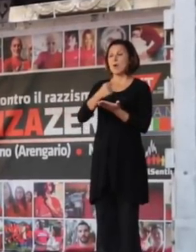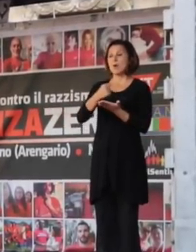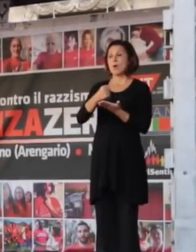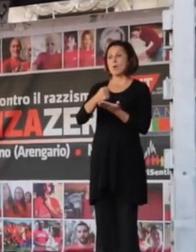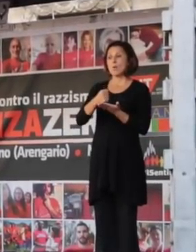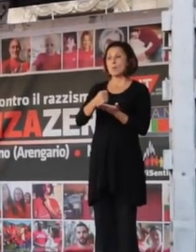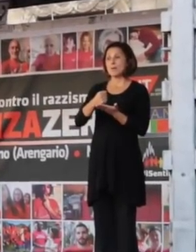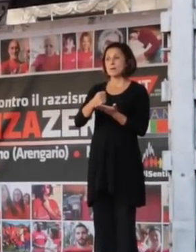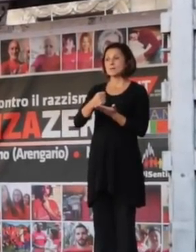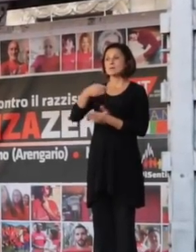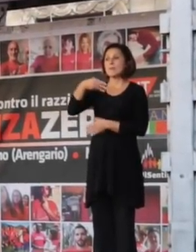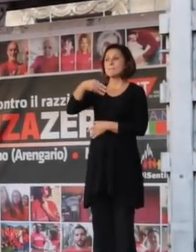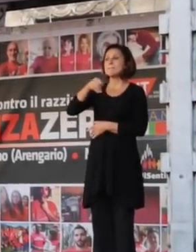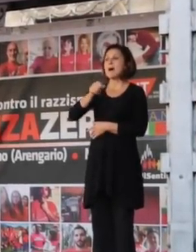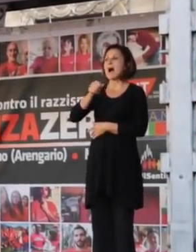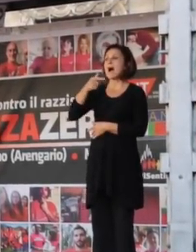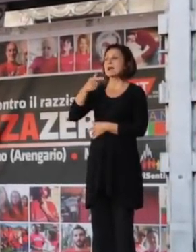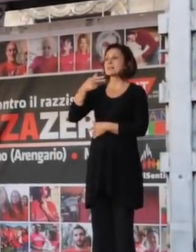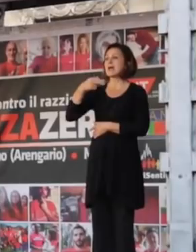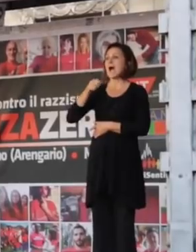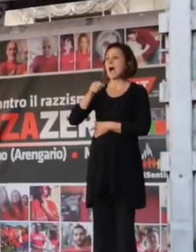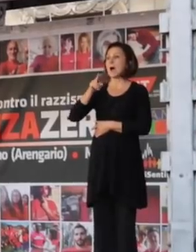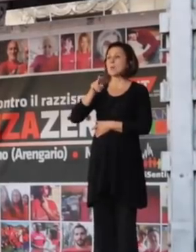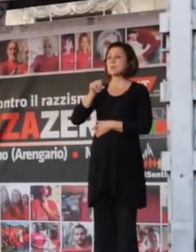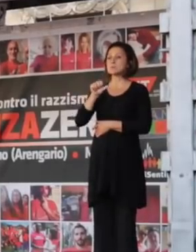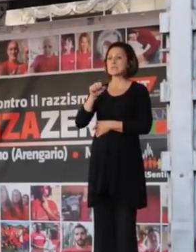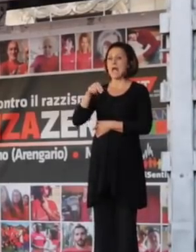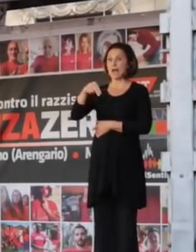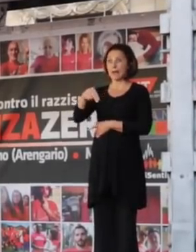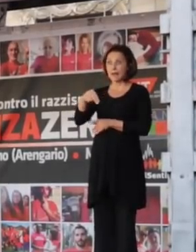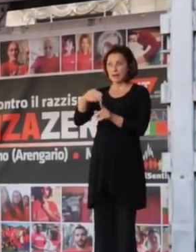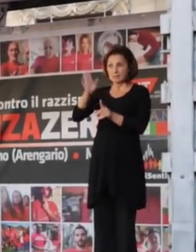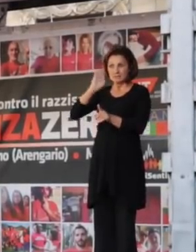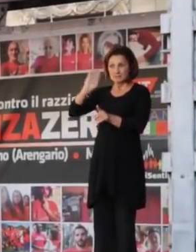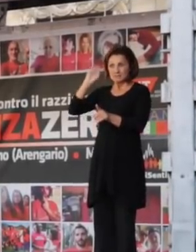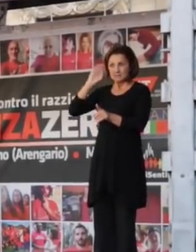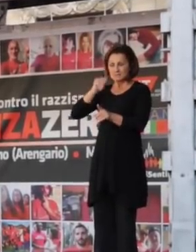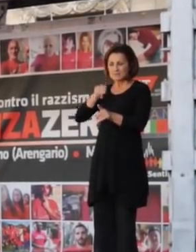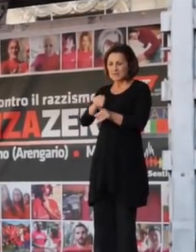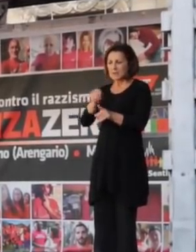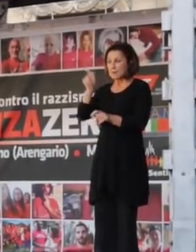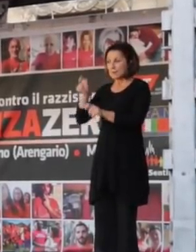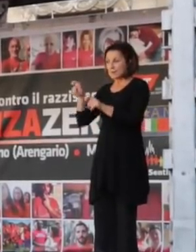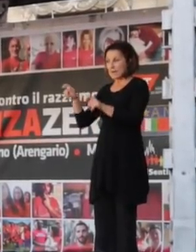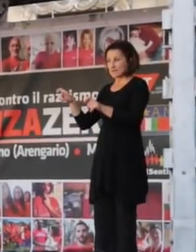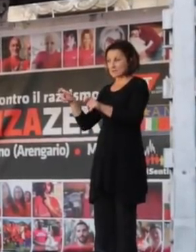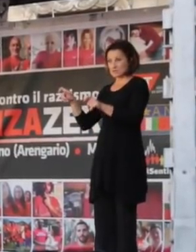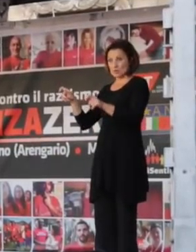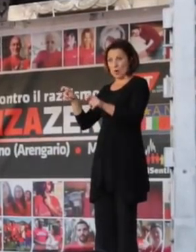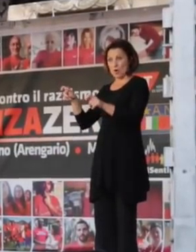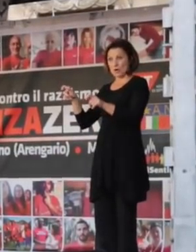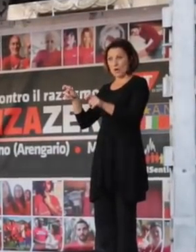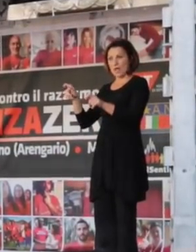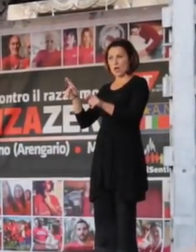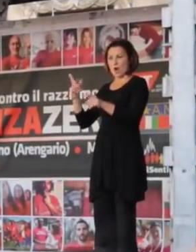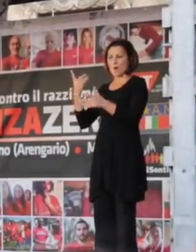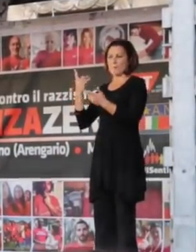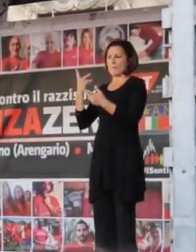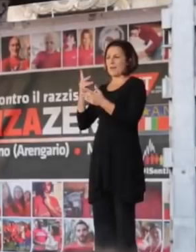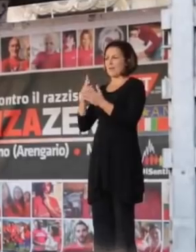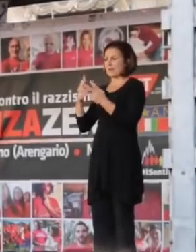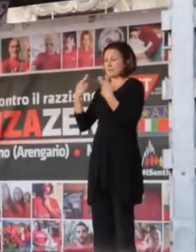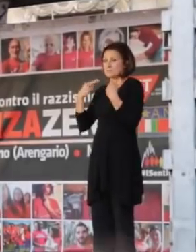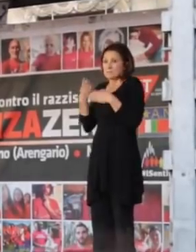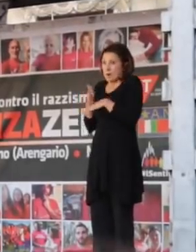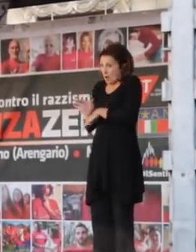di Mauthausen che impegnava tutti i sopravvissuti dei campi di sterminio a